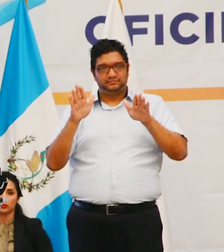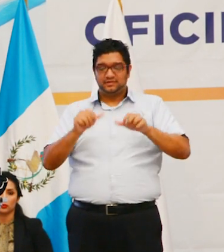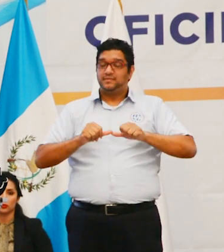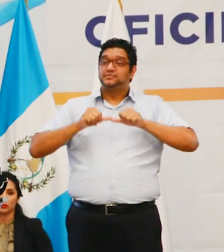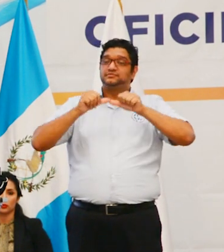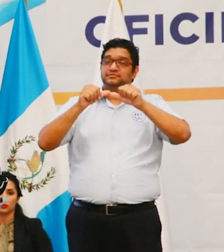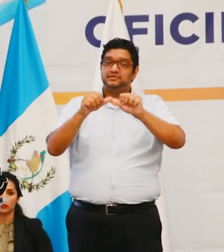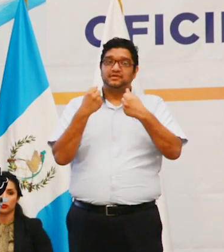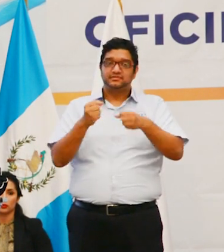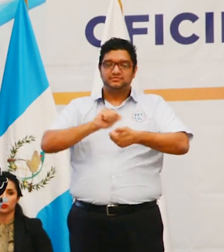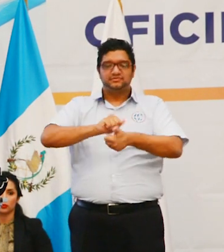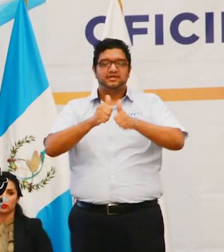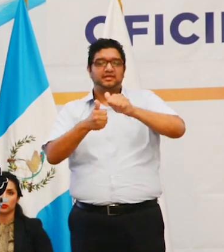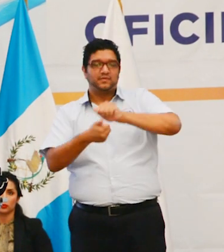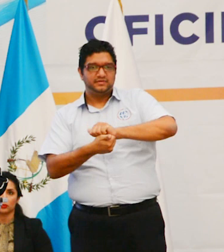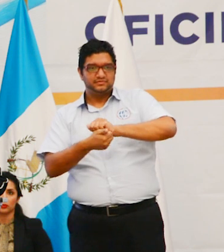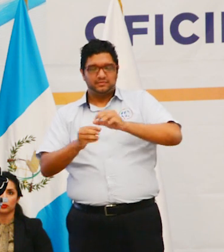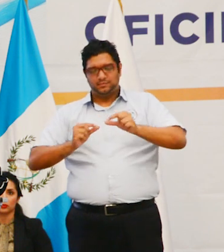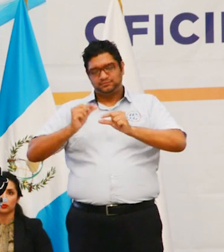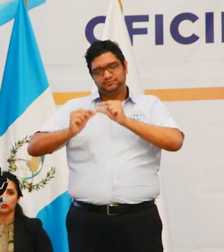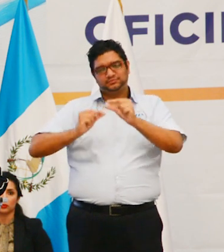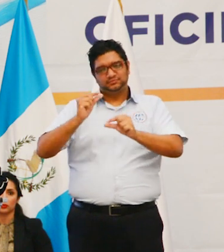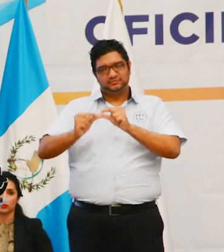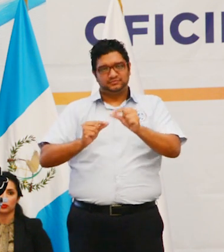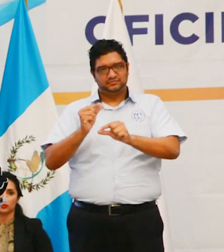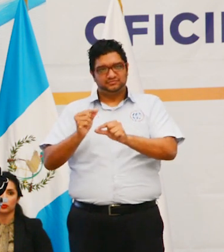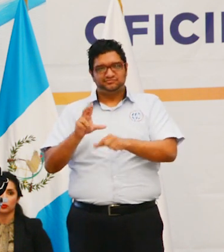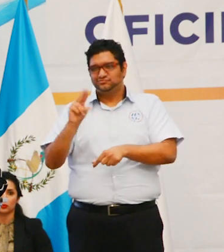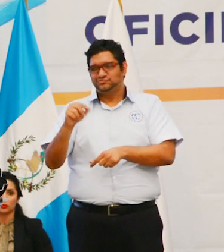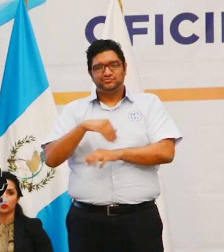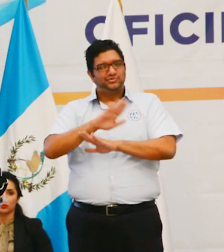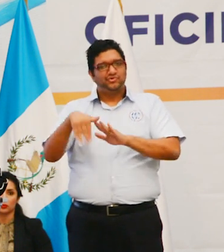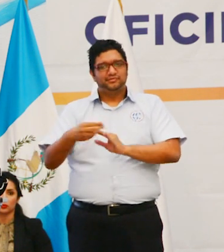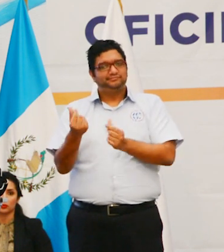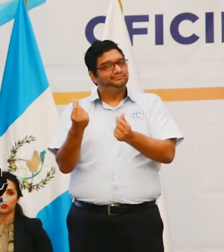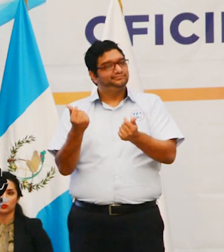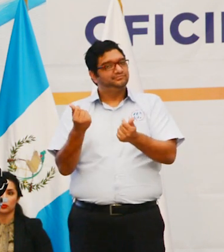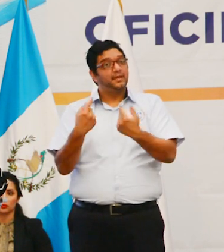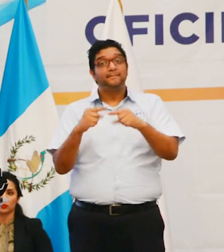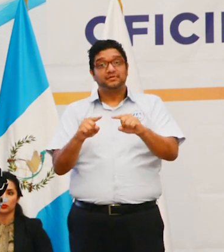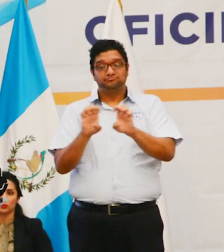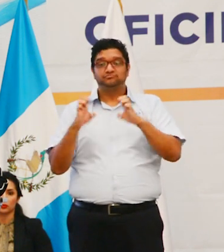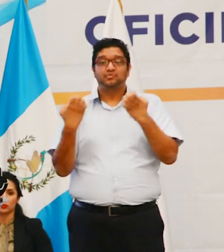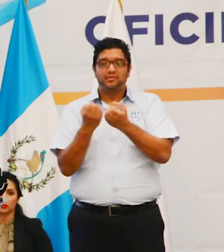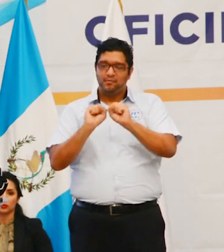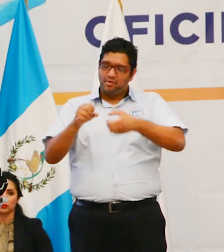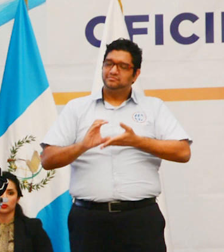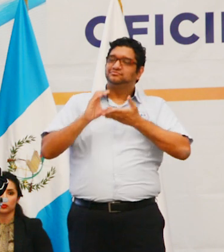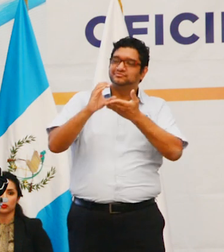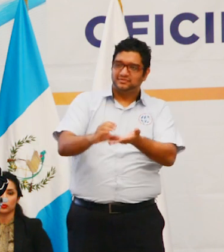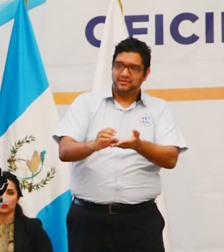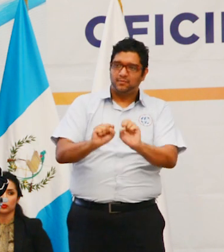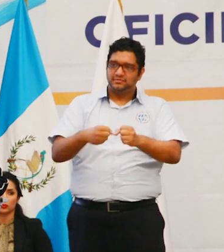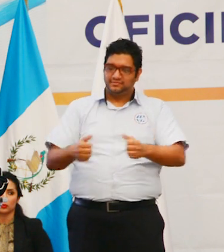haciendo esos ajustes razonables paulatinamente. No todo es recursos, pero como equipo podemos colaborar, podemos